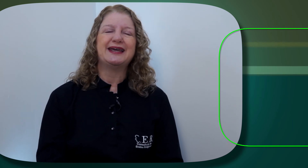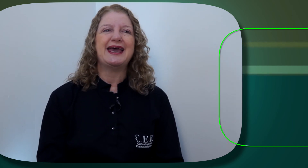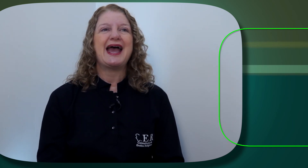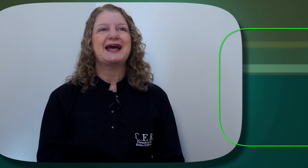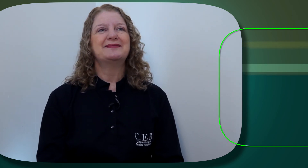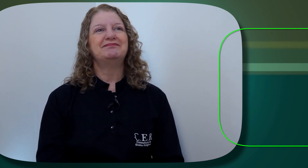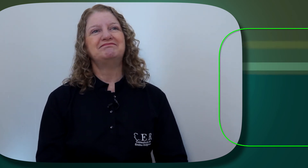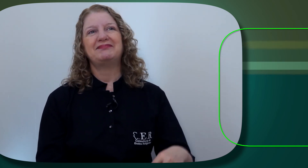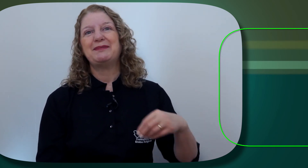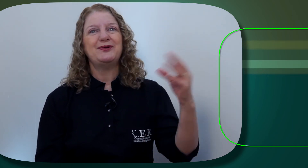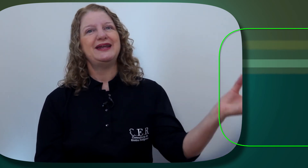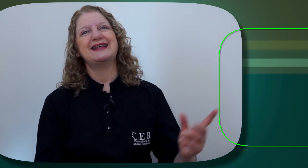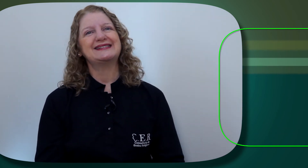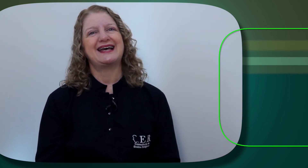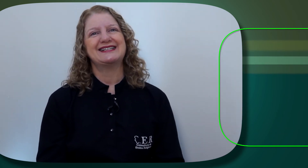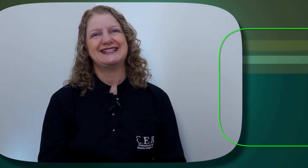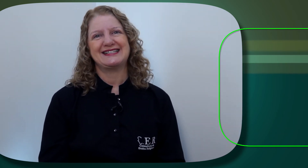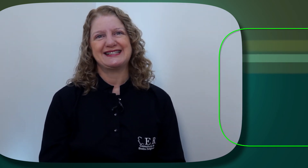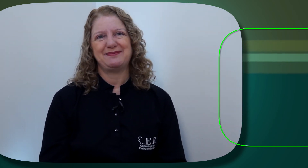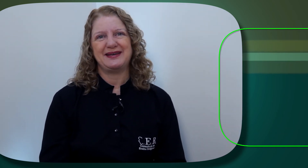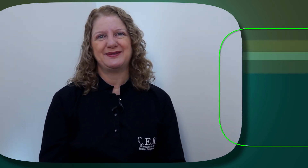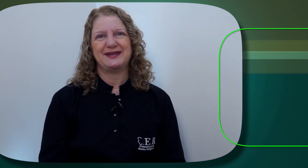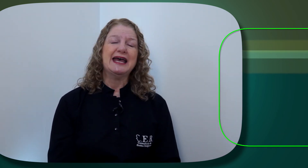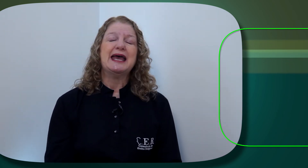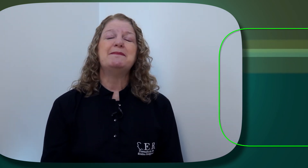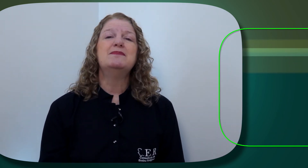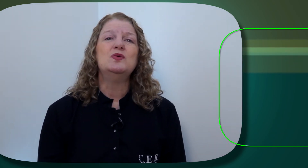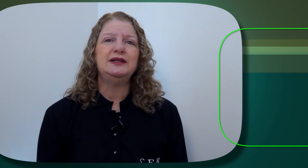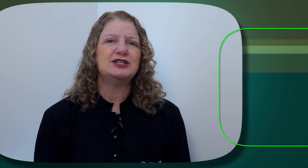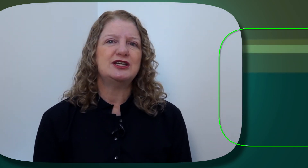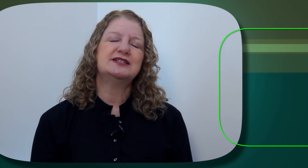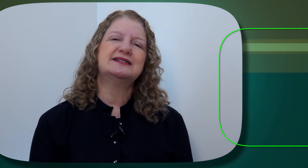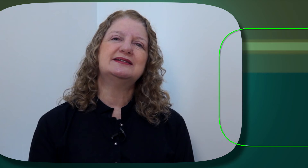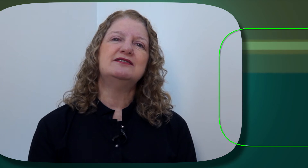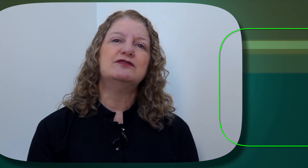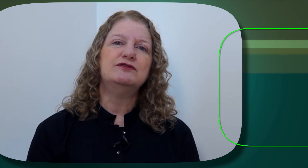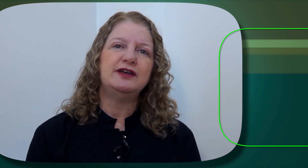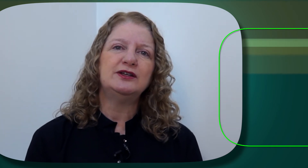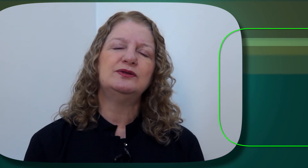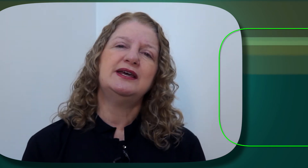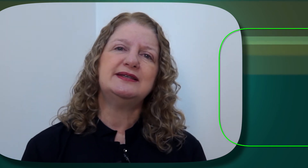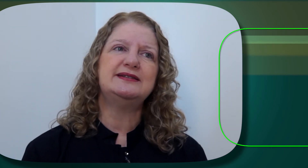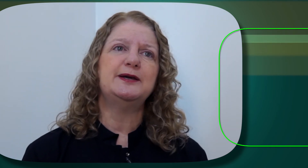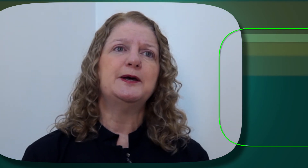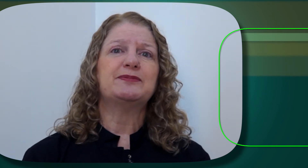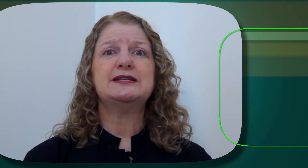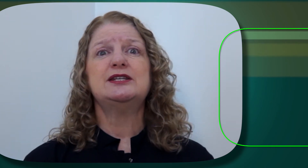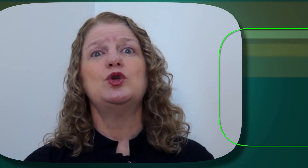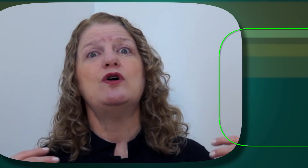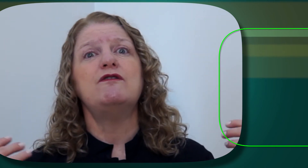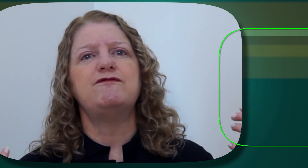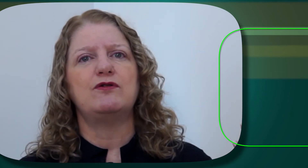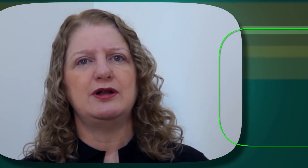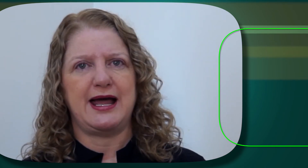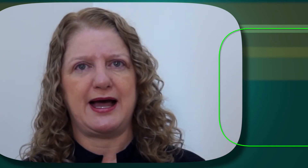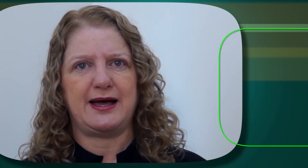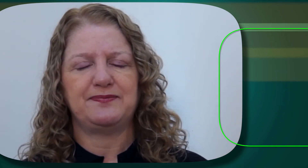porque a maioria da sala já está sabendo. É muita gente que está se envolvendo nesse novo olhar.